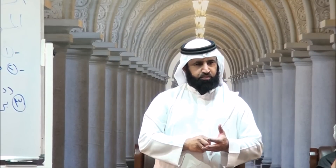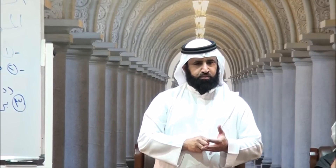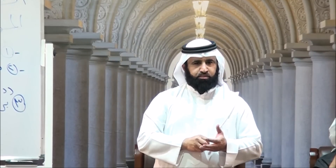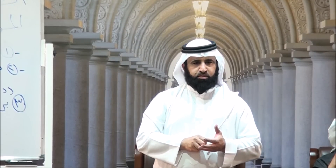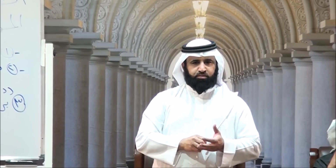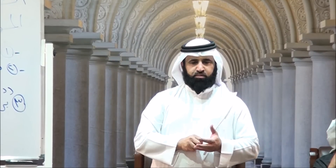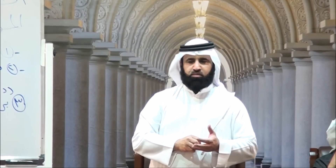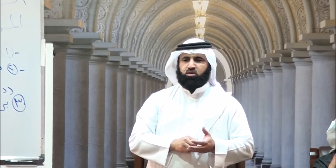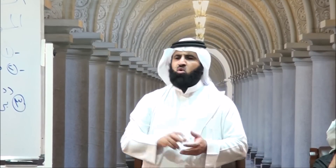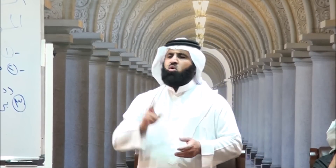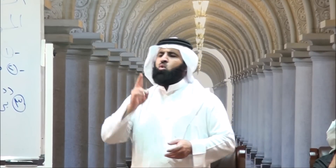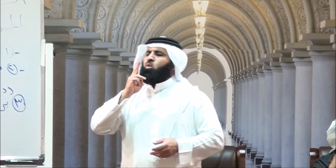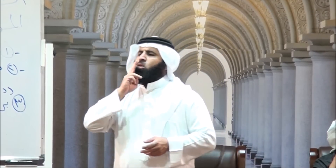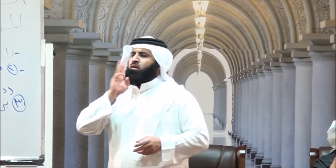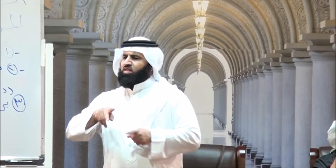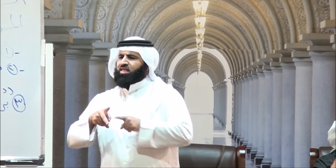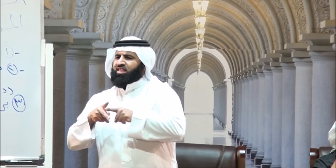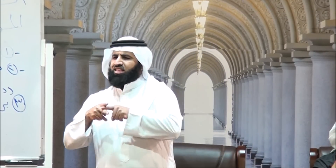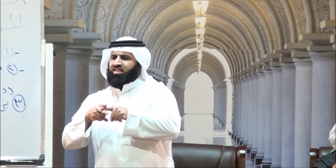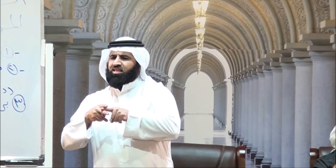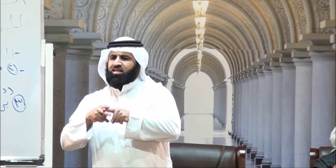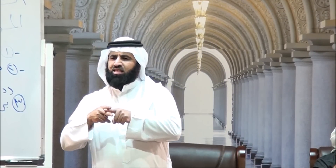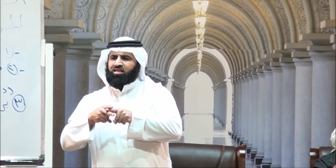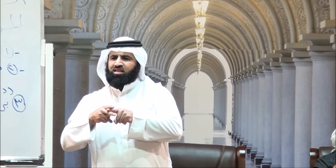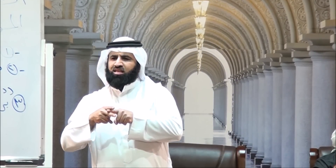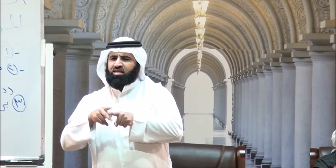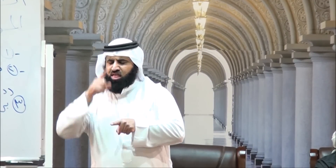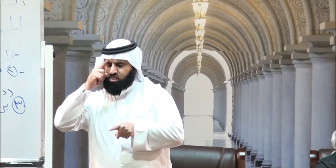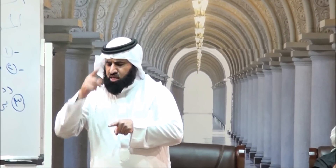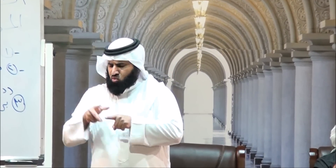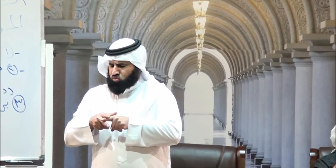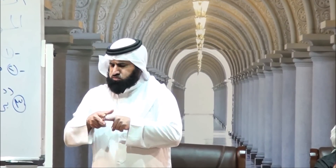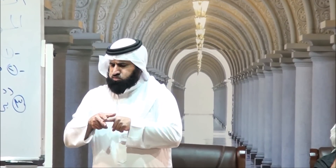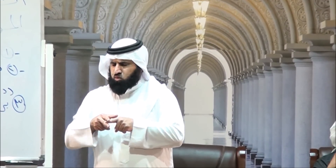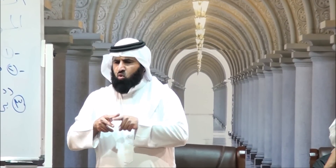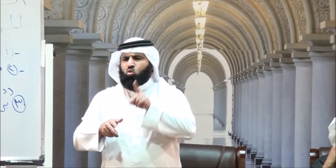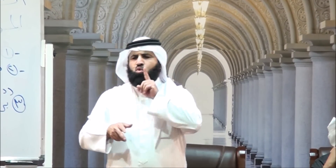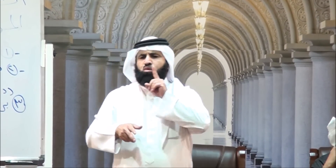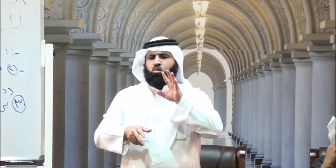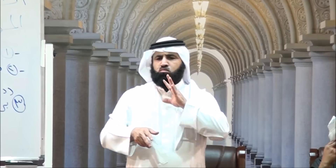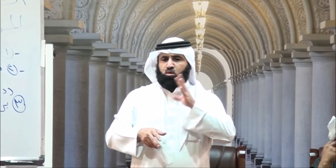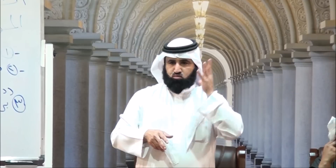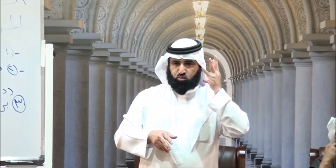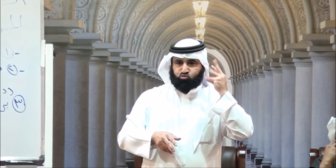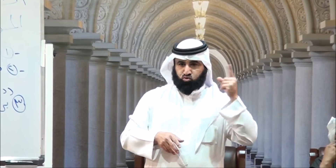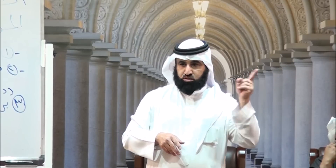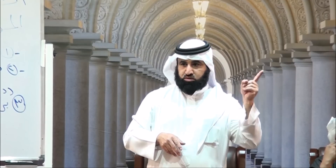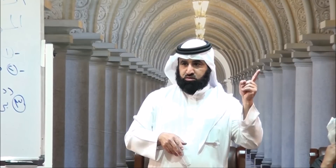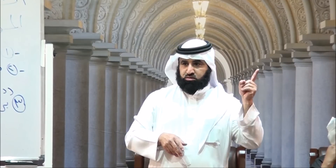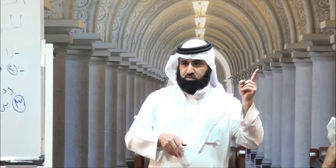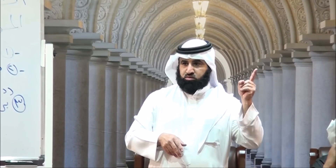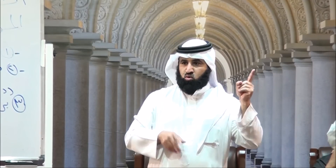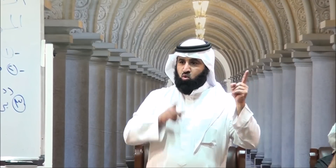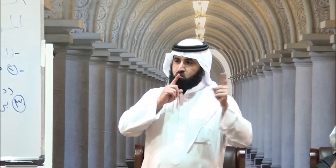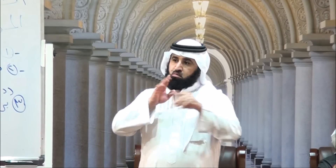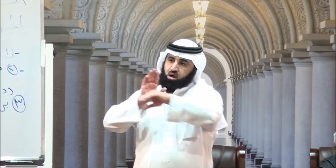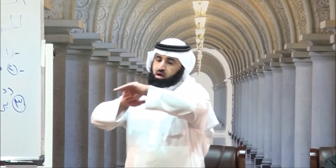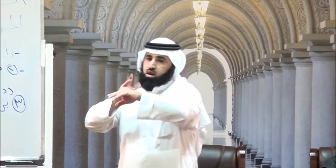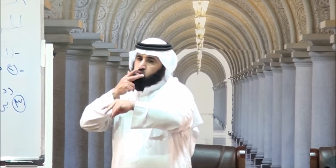اللي يشرب الدخان أمه وأبوه راضين عليه؟ هم راضين بهذا الفعل أنه